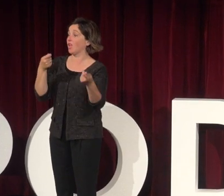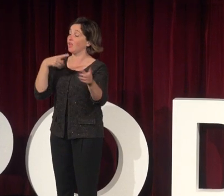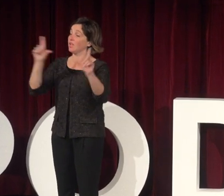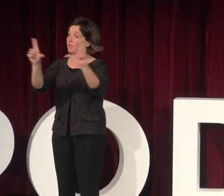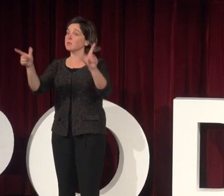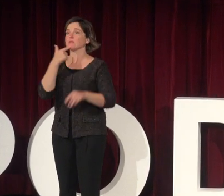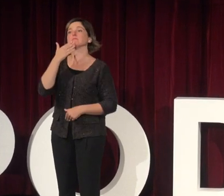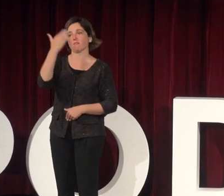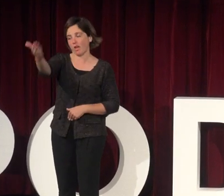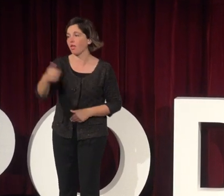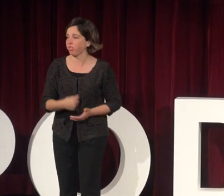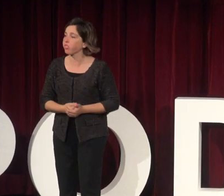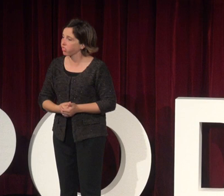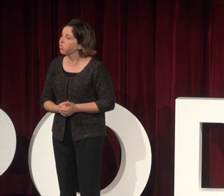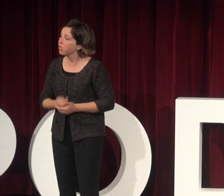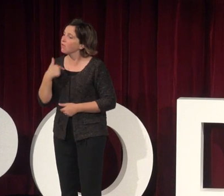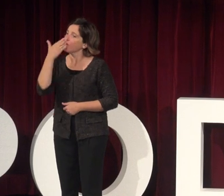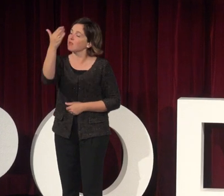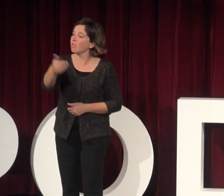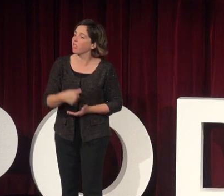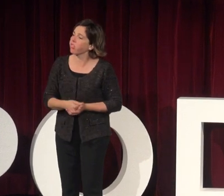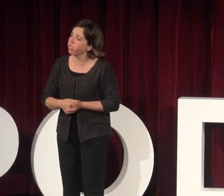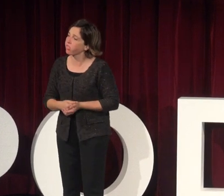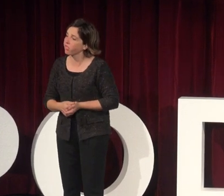Évole y dijo la verdad, que alienta, que se brían.